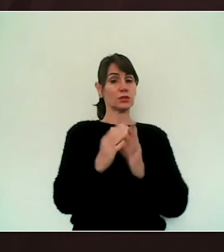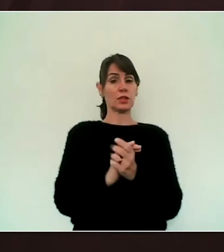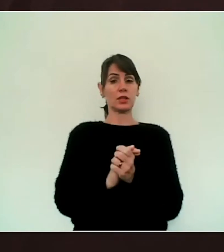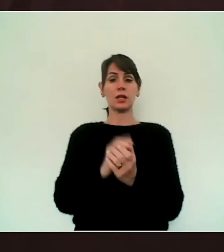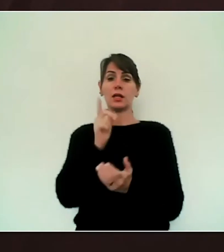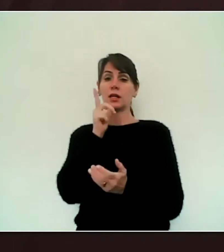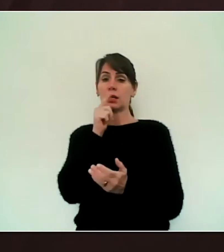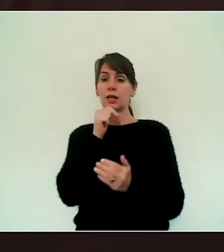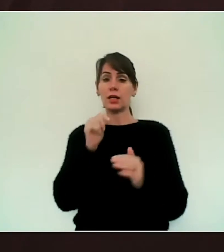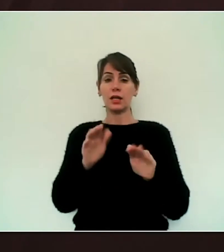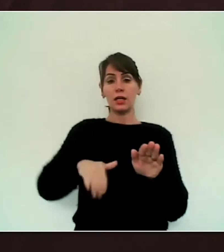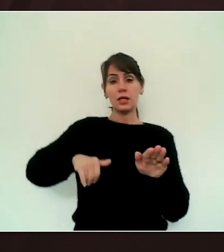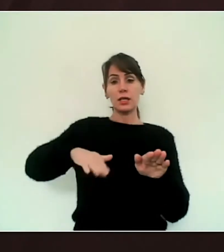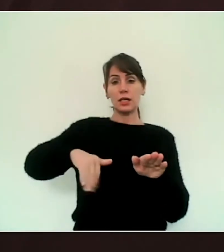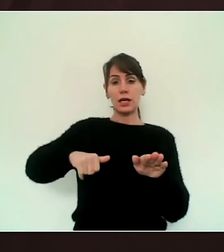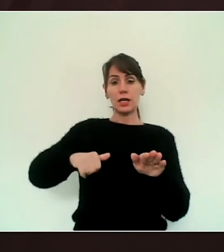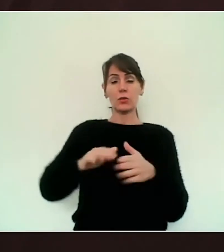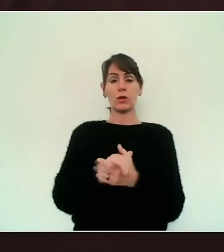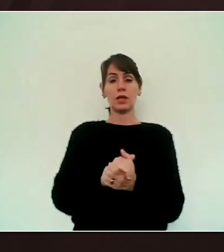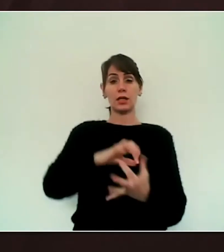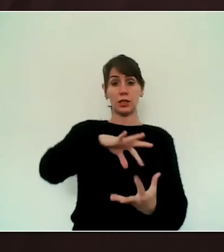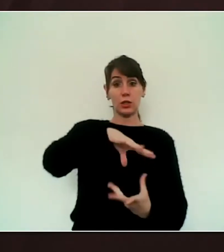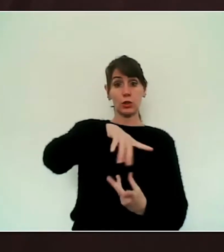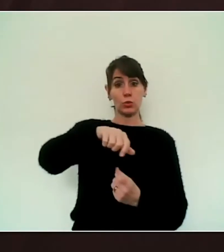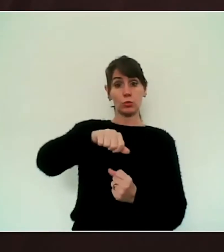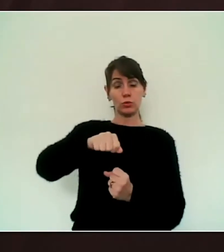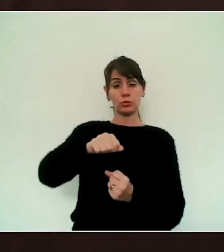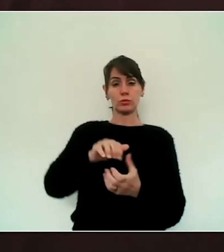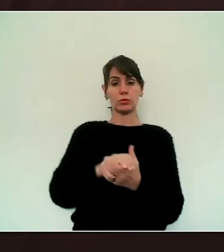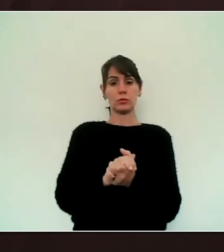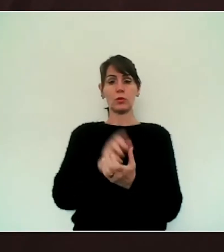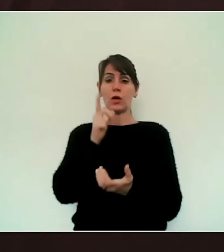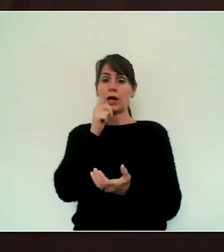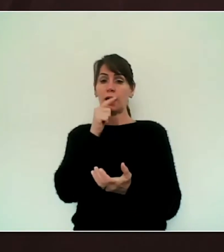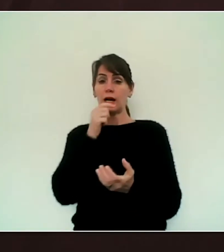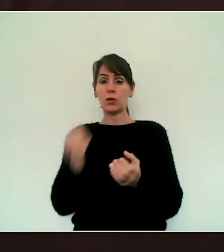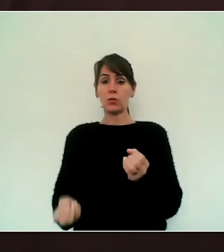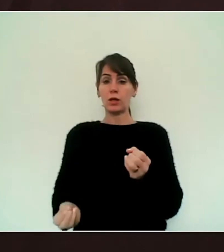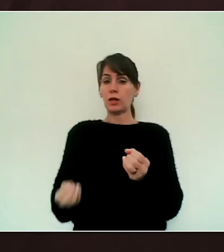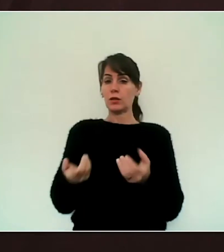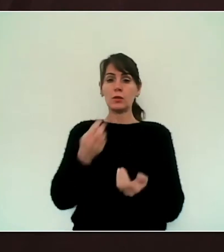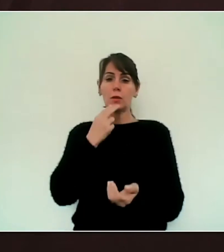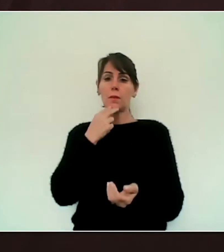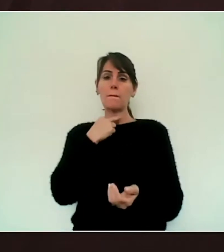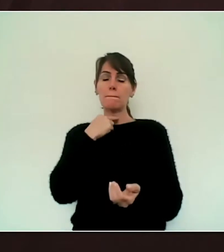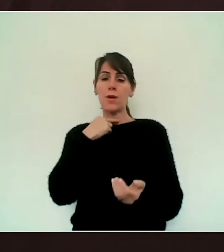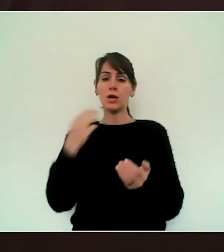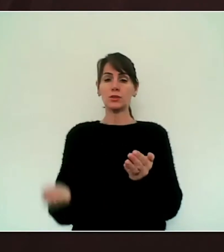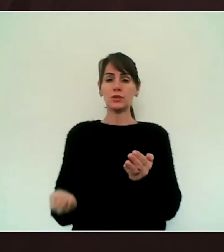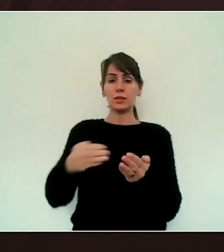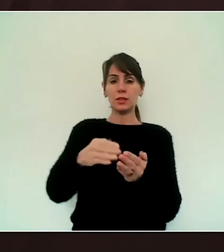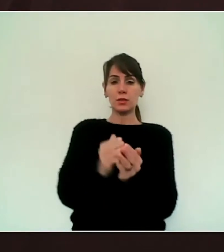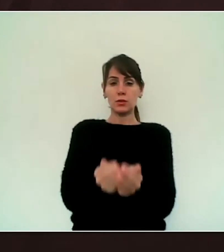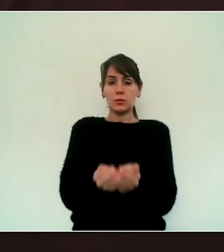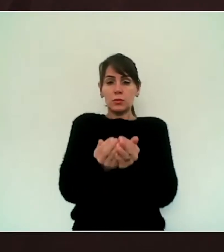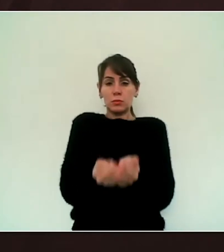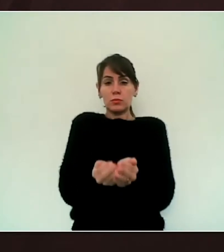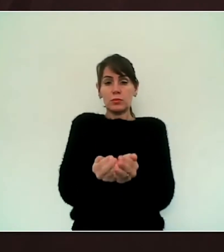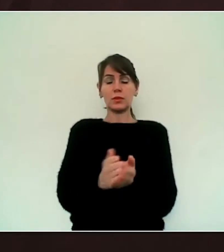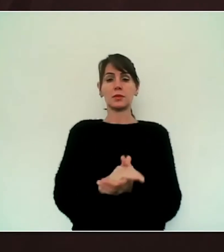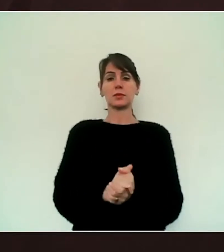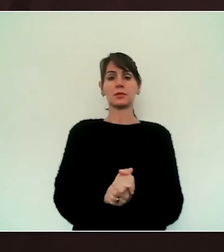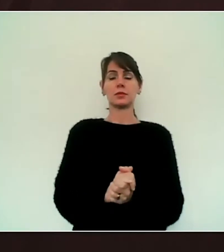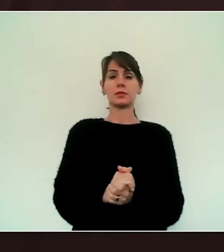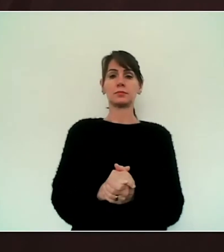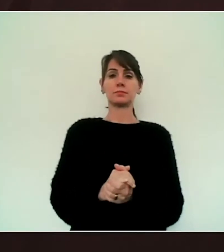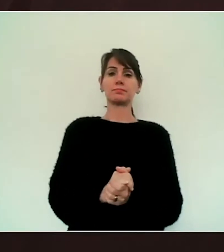barco está no mundo para salvar as pessoas do mundo. Para que as pessoas do mundo não se afoguem no mar do mundo,